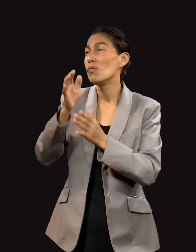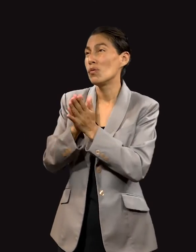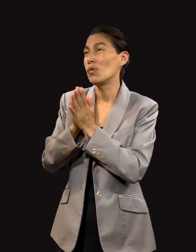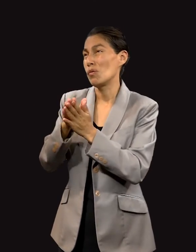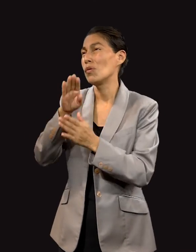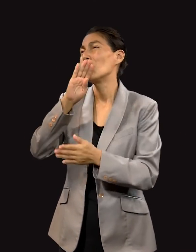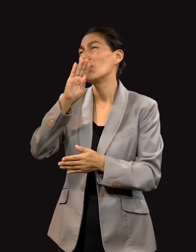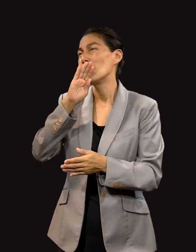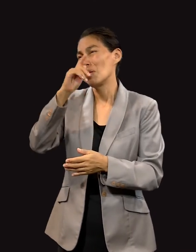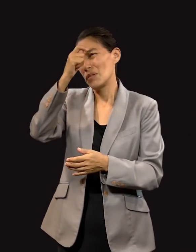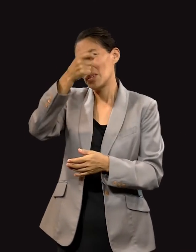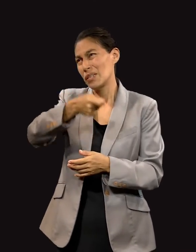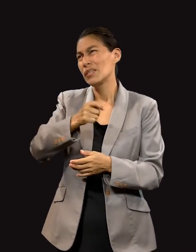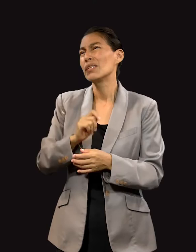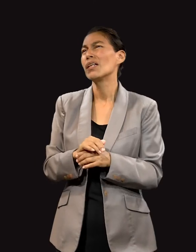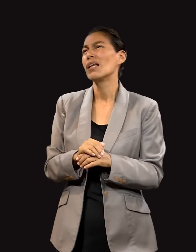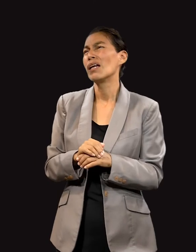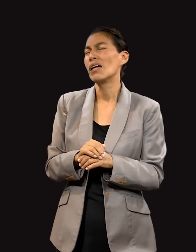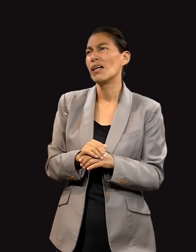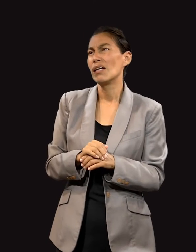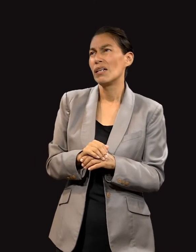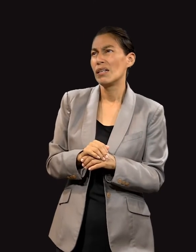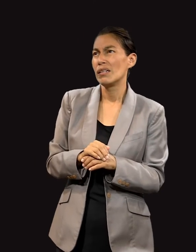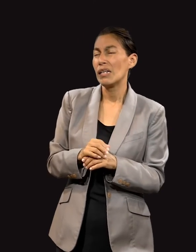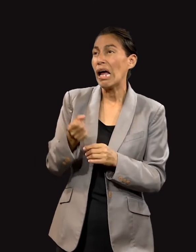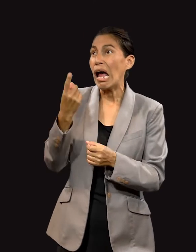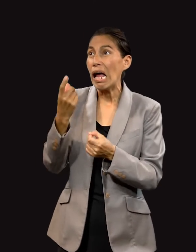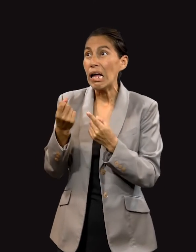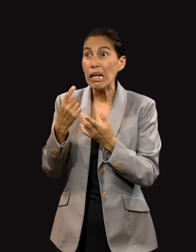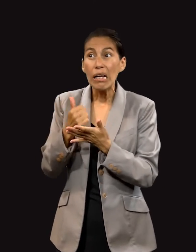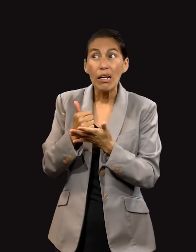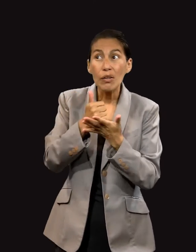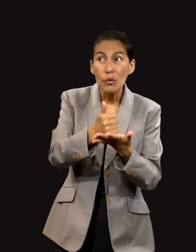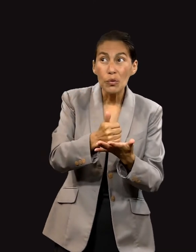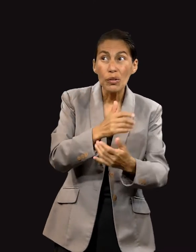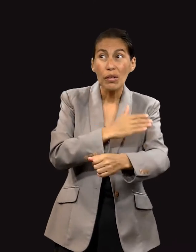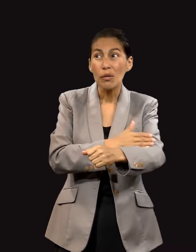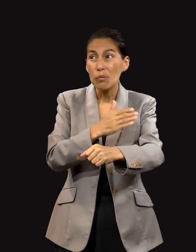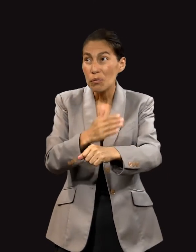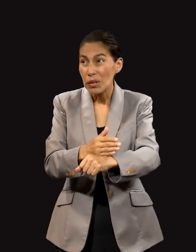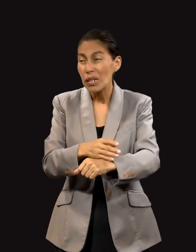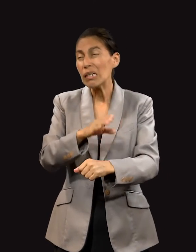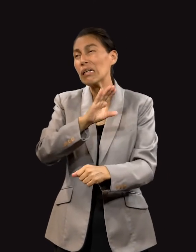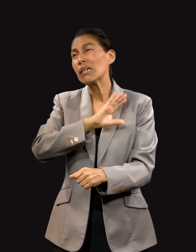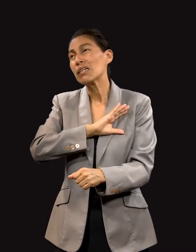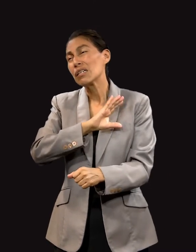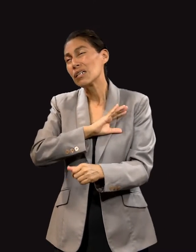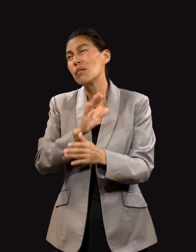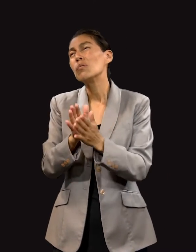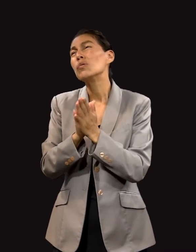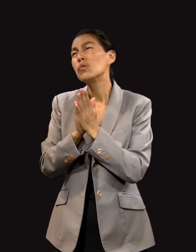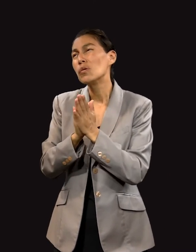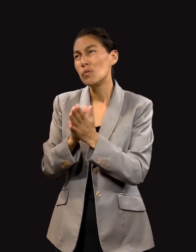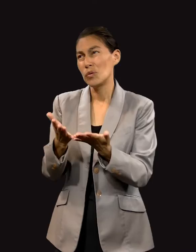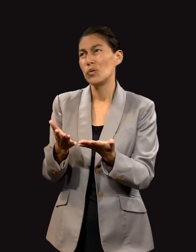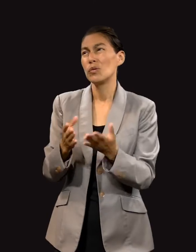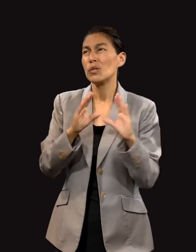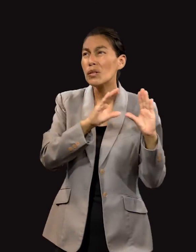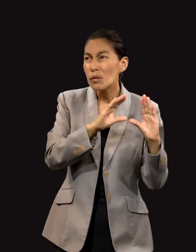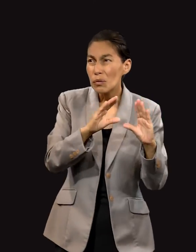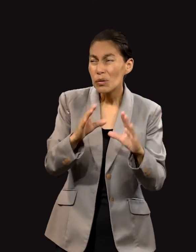Señor, bendice a mi mamá, ayúdala, pon a alguien que la ayude, que la acompañe, que la quiera